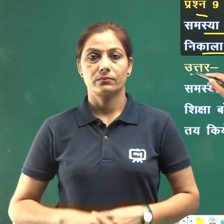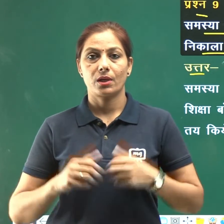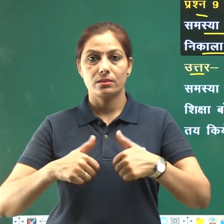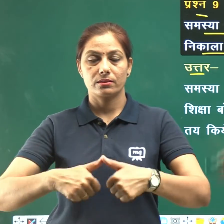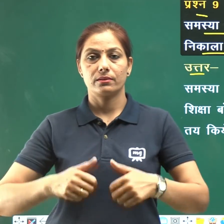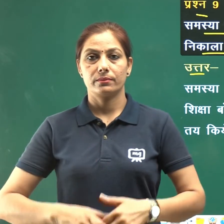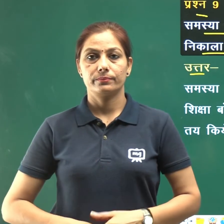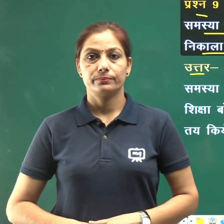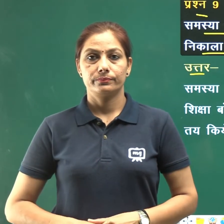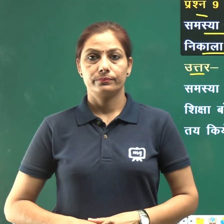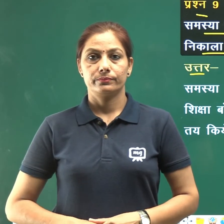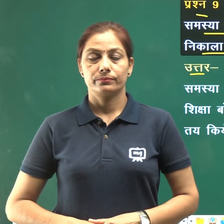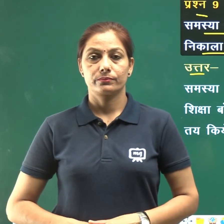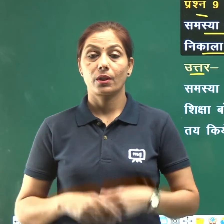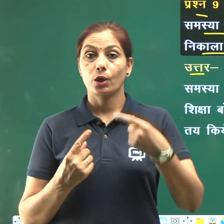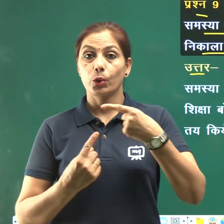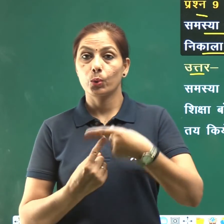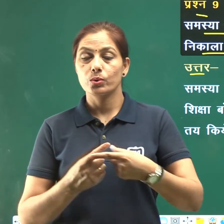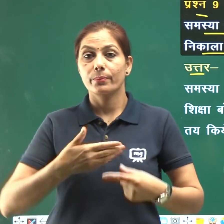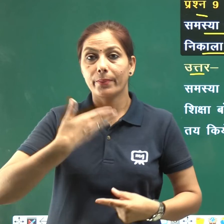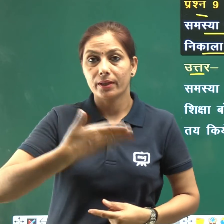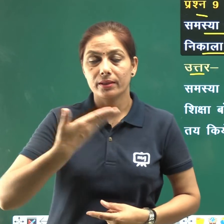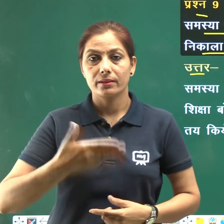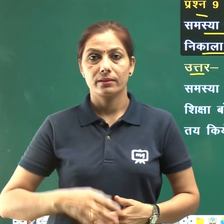उत्तर है, ट्यूशन पढ़ाने की